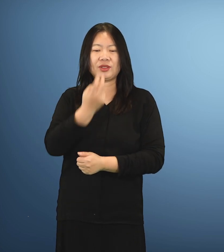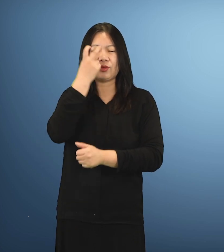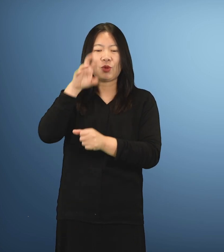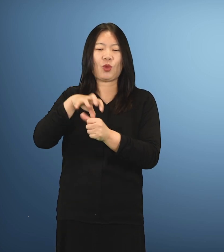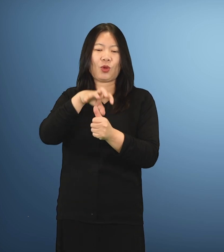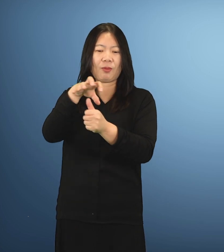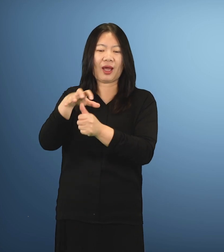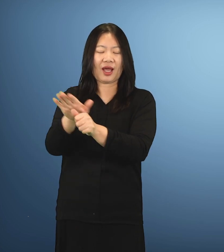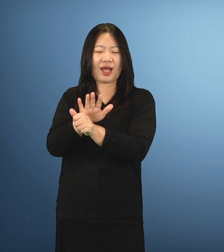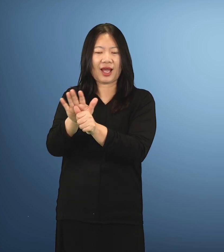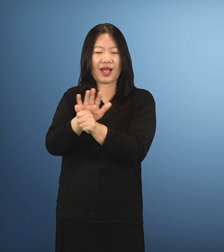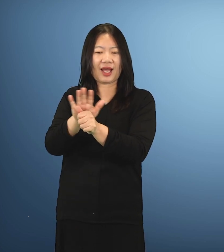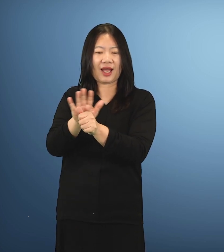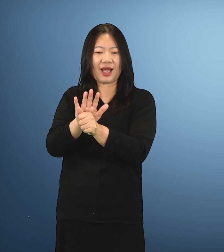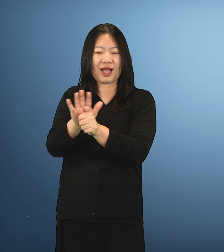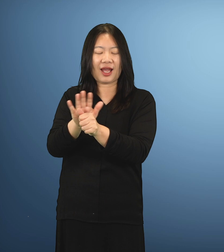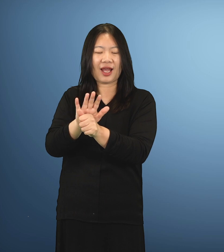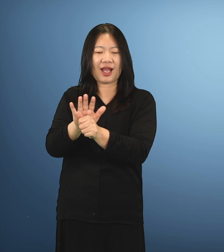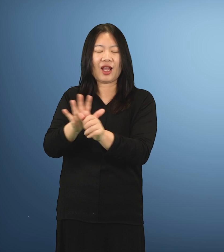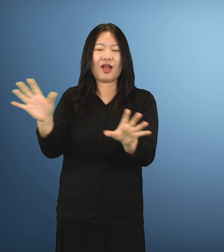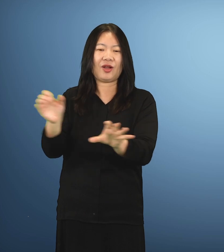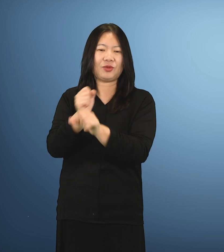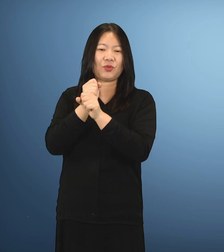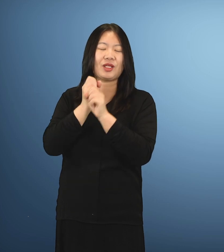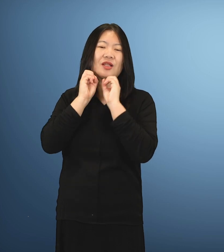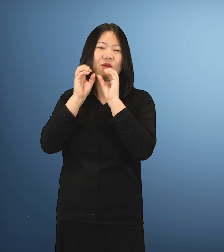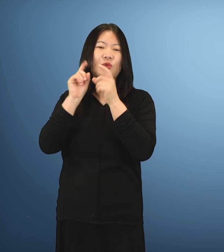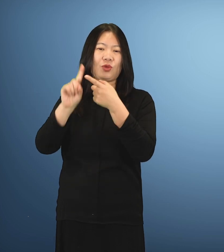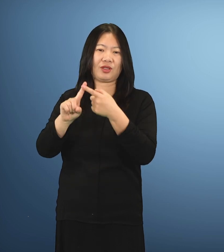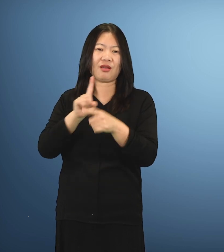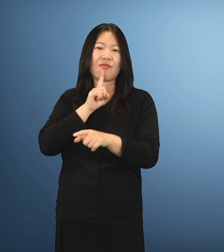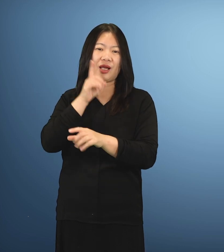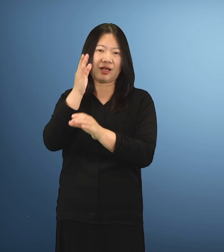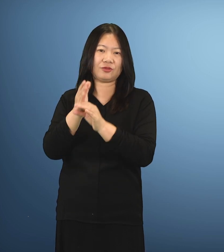돌봐야 되는가, 이게 토탈 선교를 얘기하는 거예요.